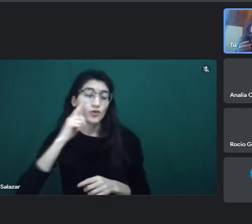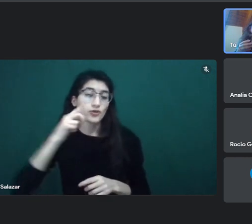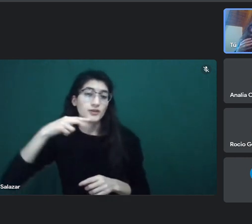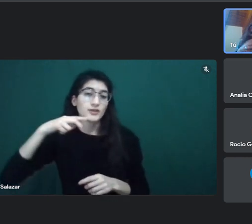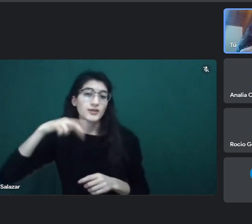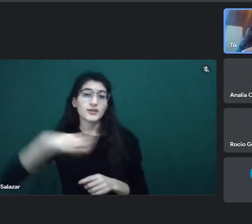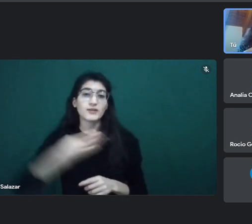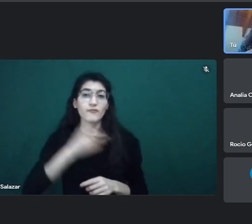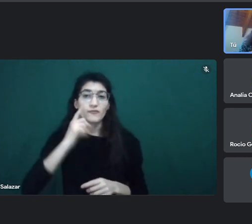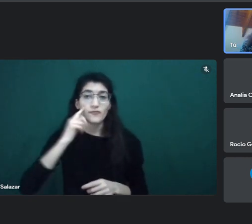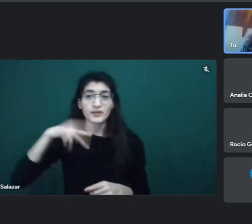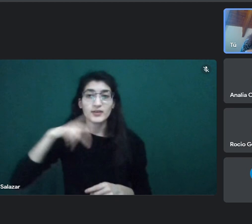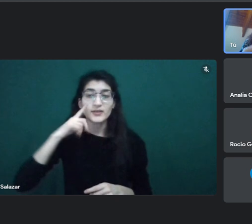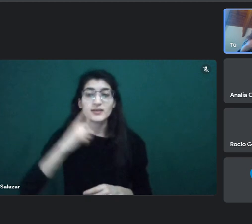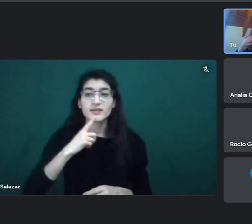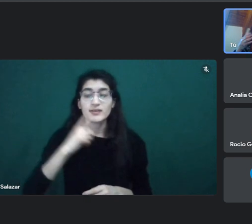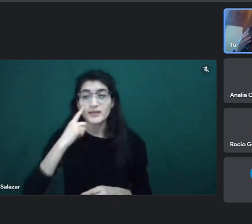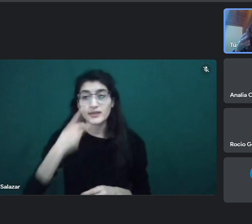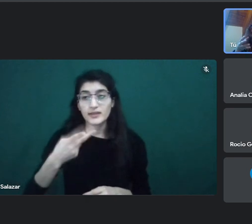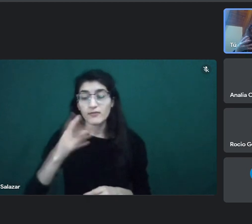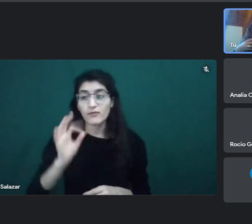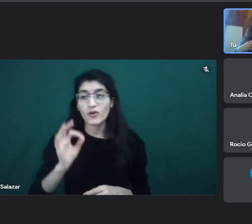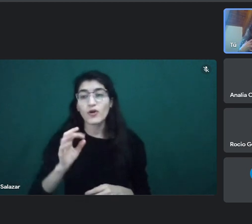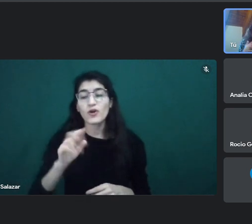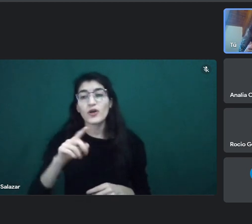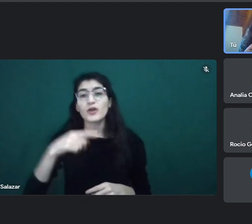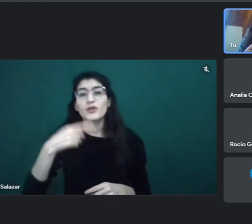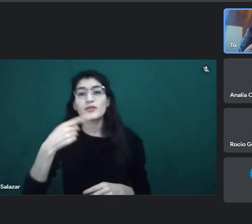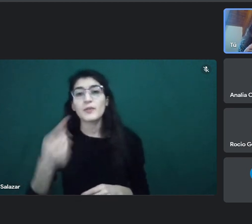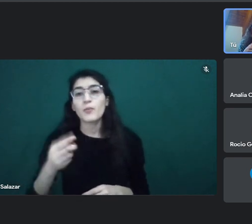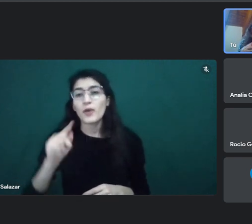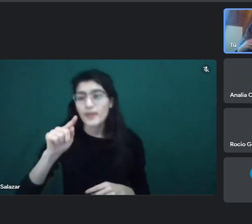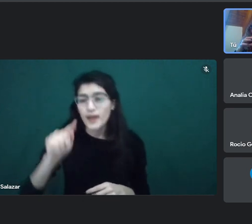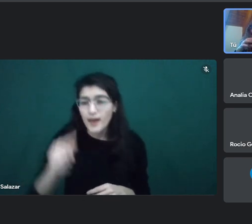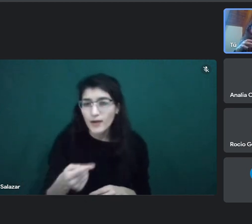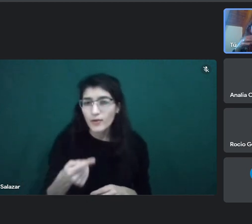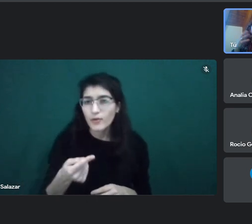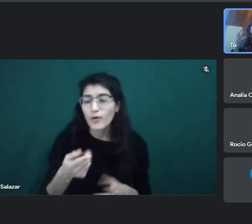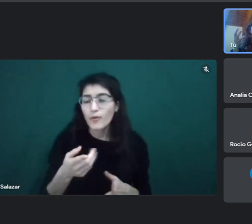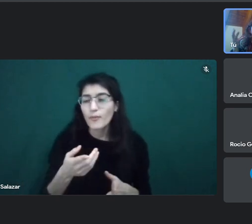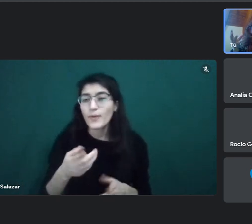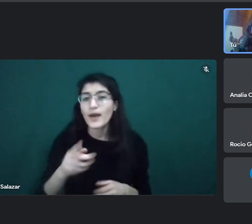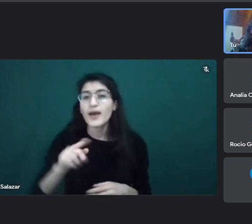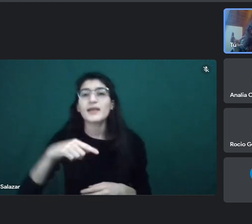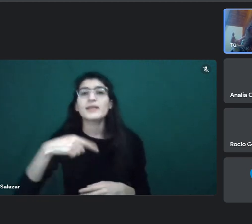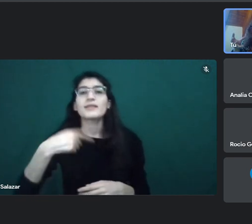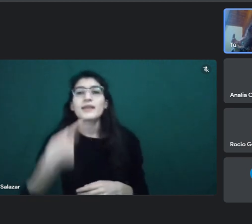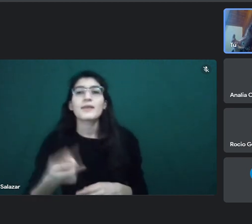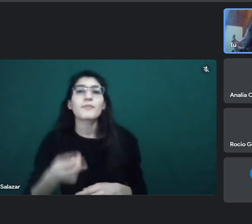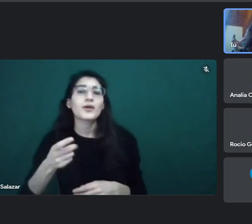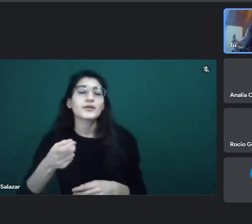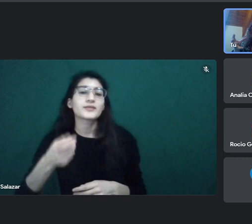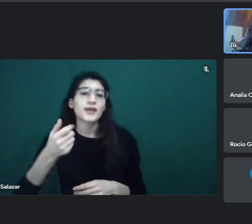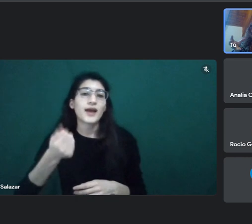después del verbo to be o de la coma también ando endo. Esas eran las posibilidades, ¿sí?